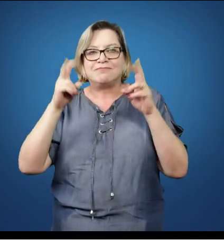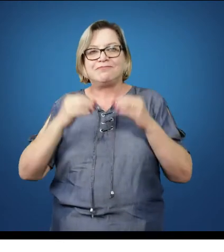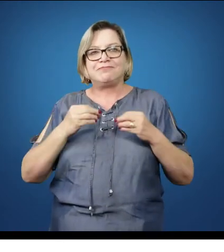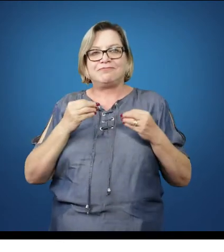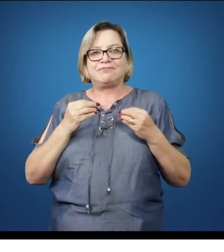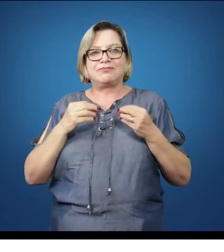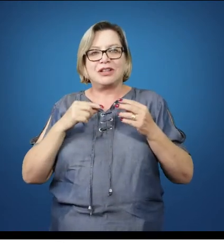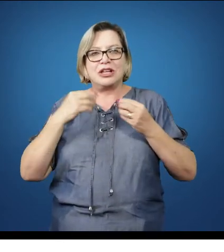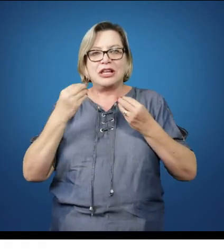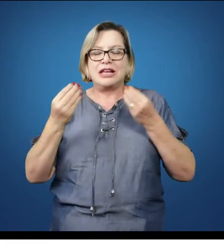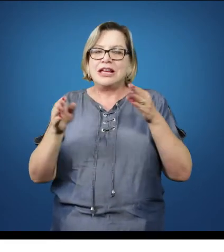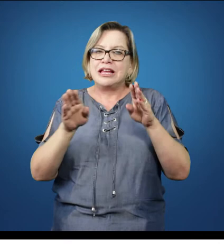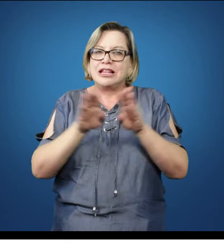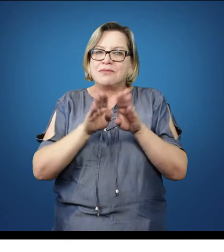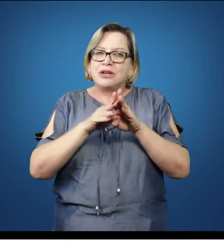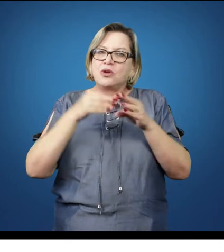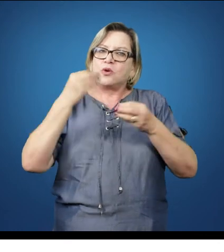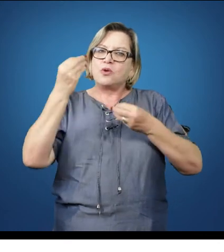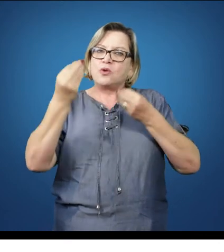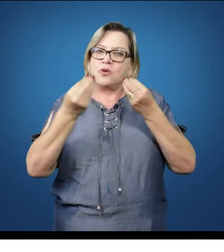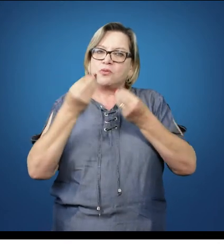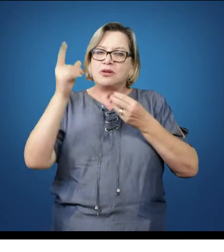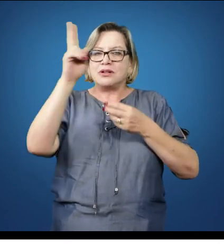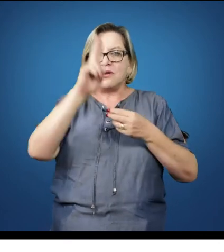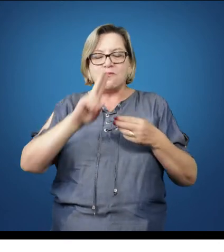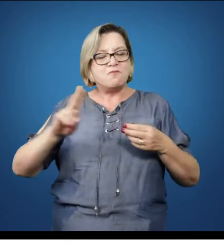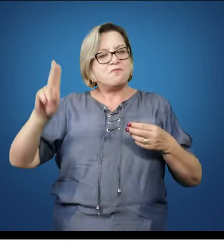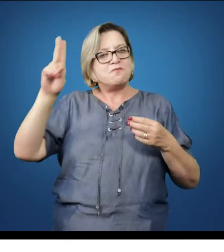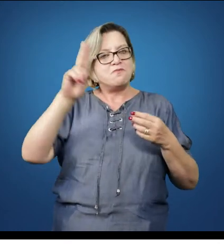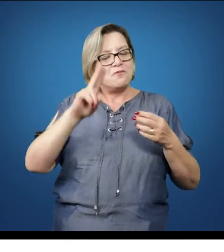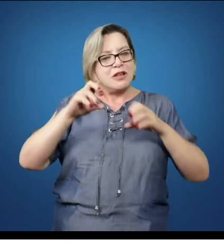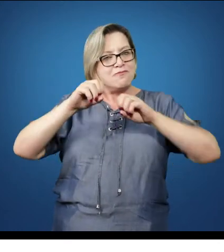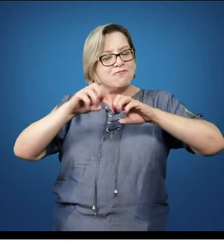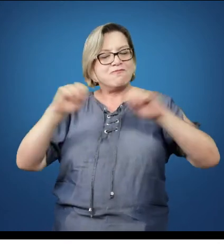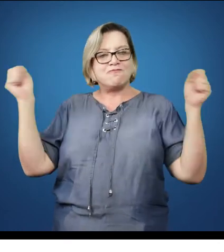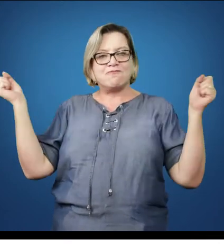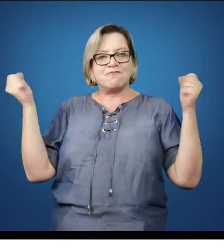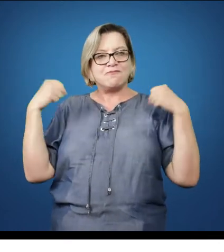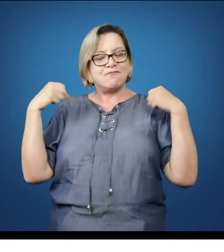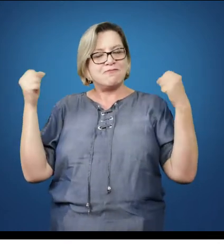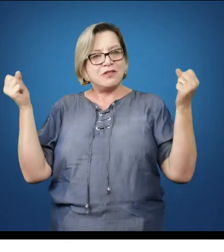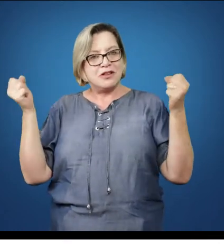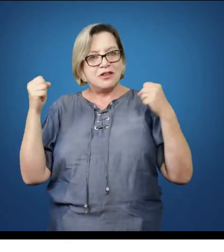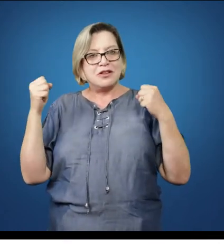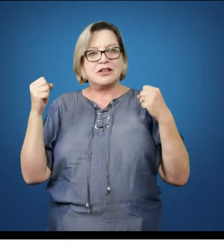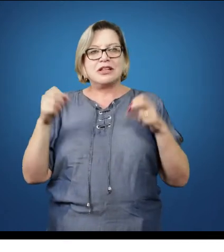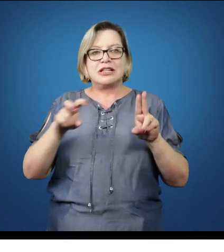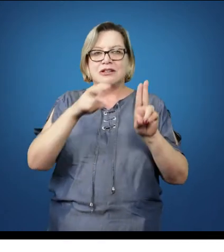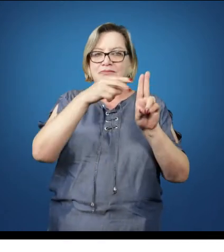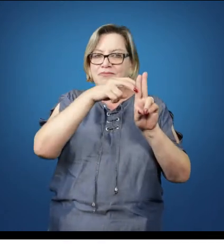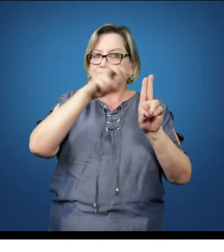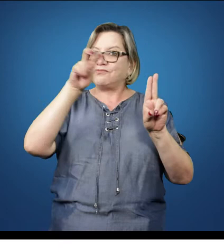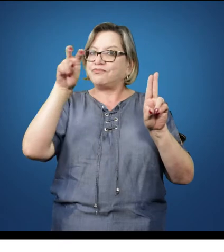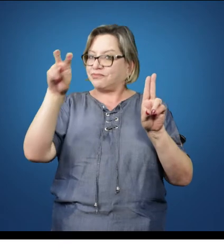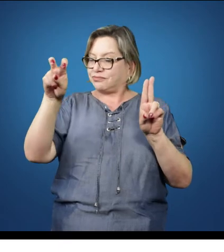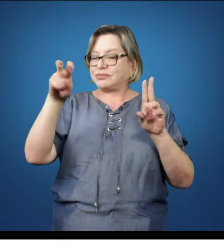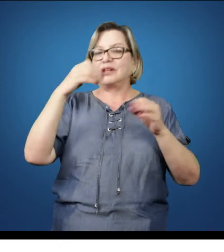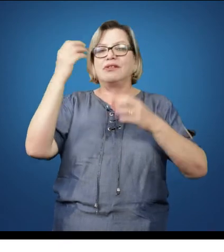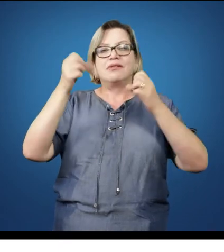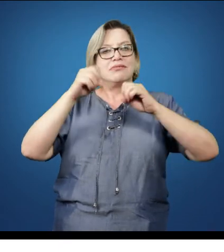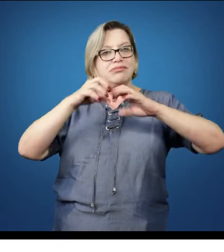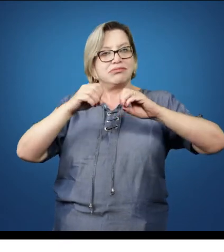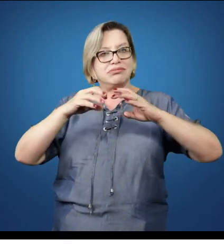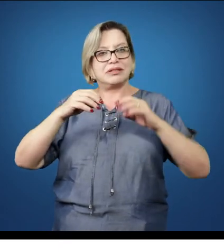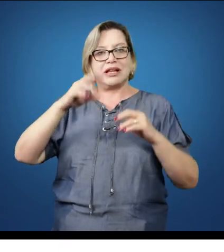de que forma ele pode ser aplicado em nossas aulas de educação física e por fim na unidade 5 vamos trabalhar com a